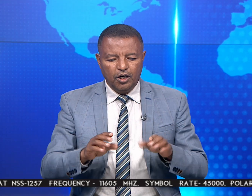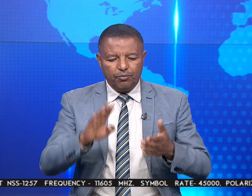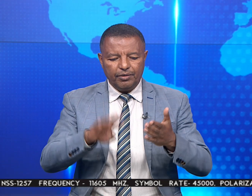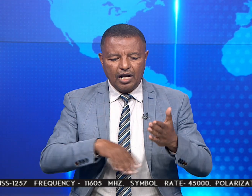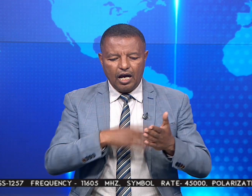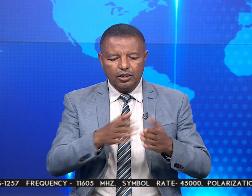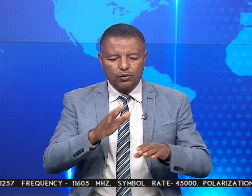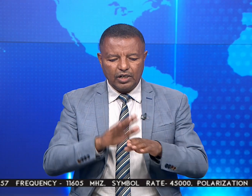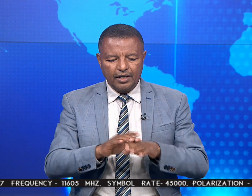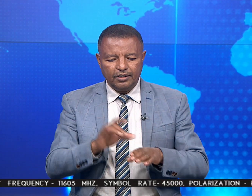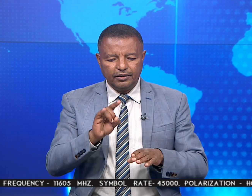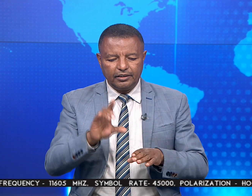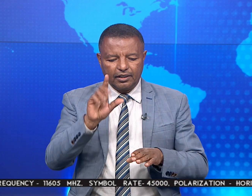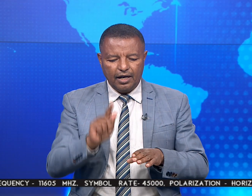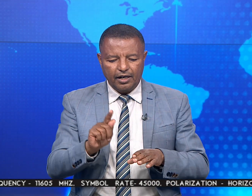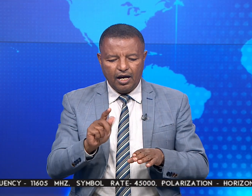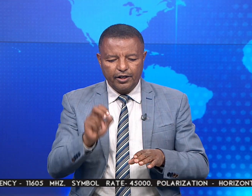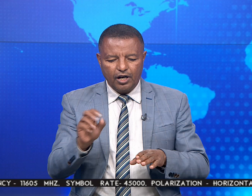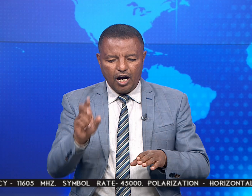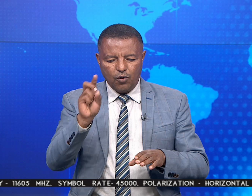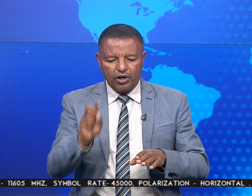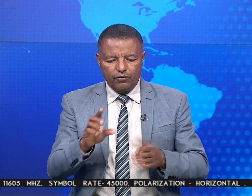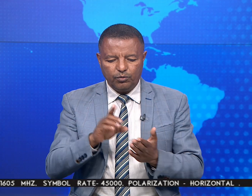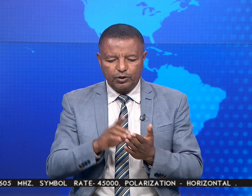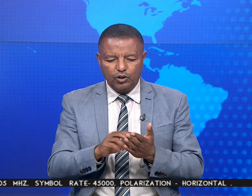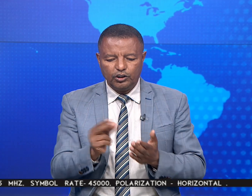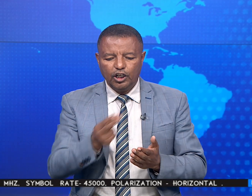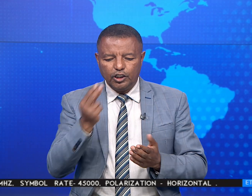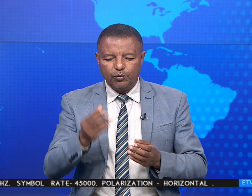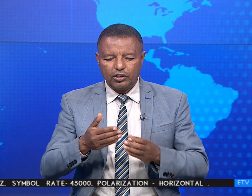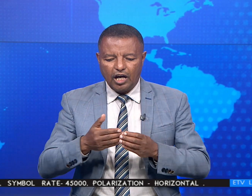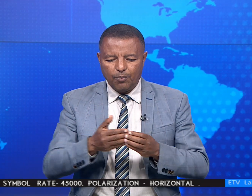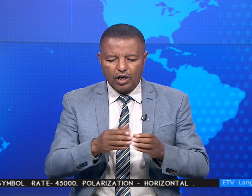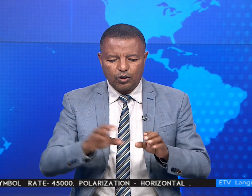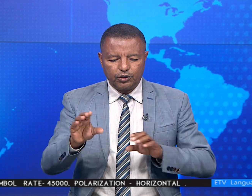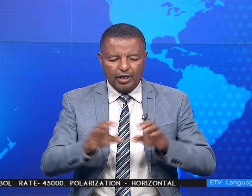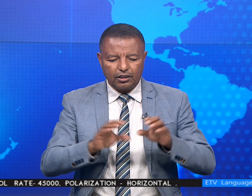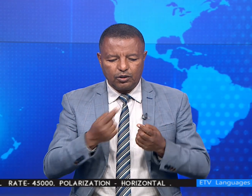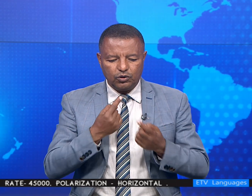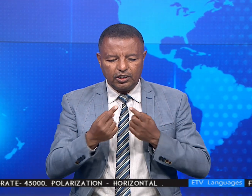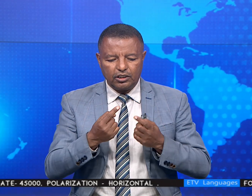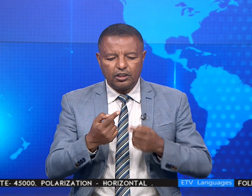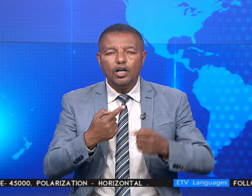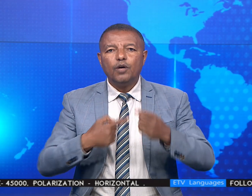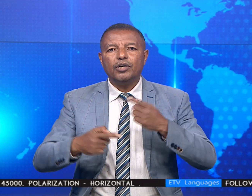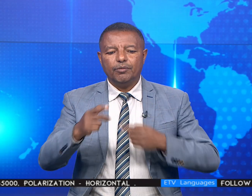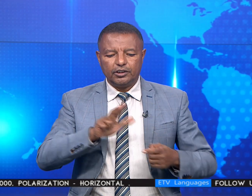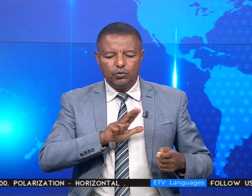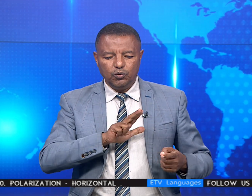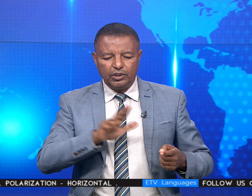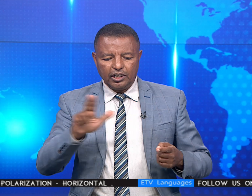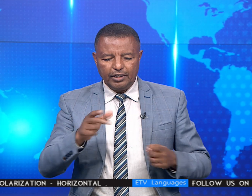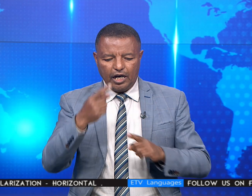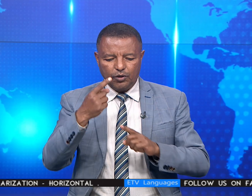አካሂዷል። በመርሃ ግብሩ ላይ የዘካና የአውቃፍ ኮሚሽኖች የቦርድ አመራሮች ባደረጉት ንግግር